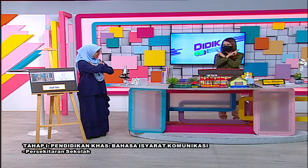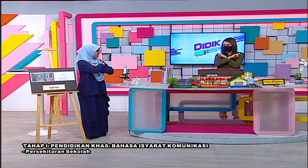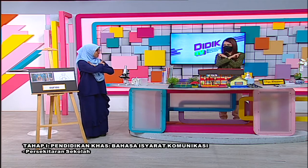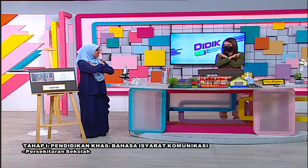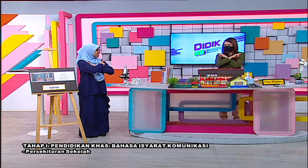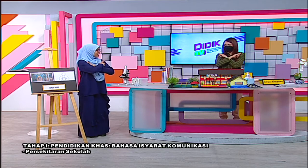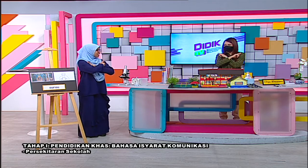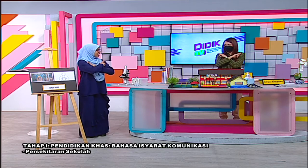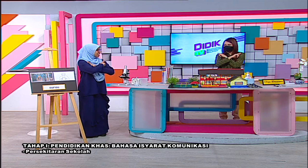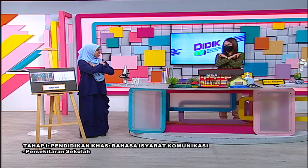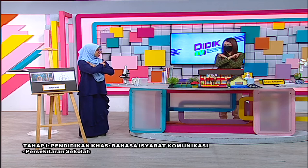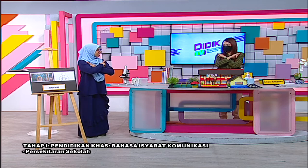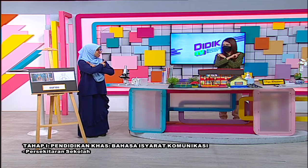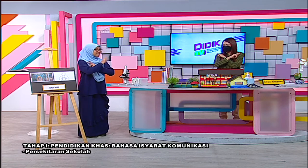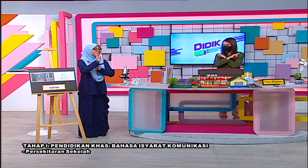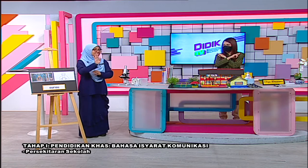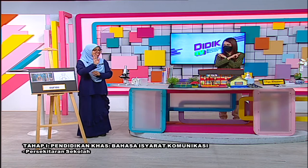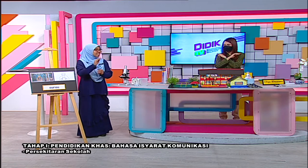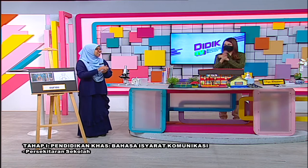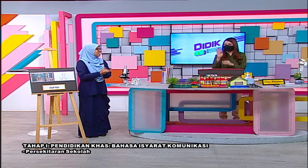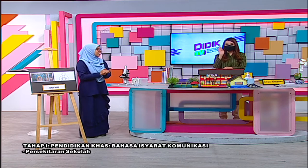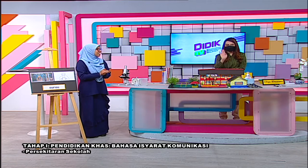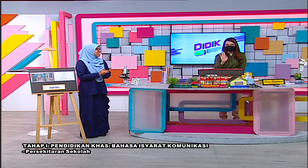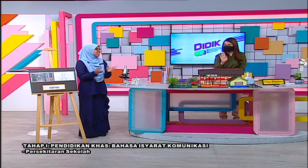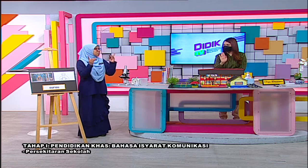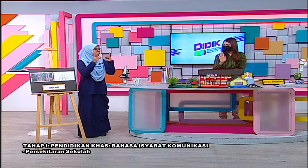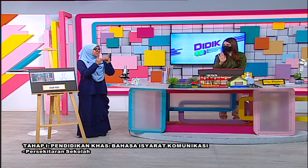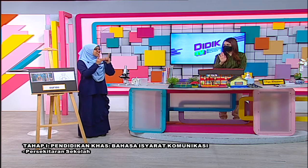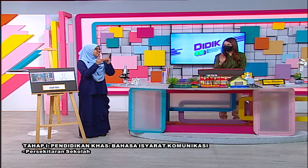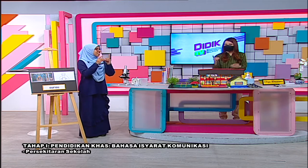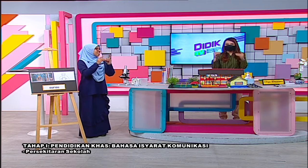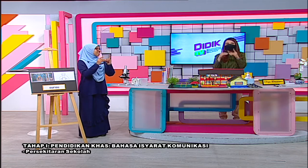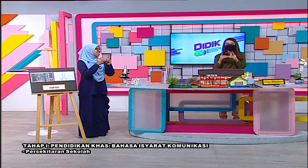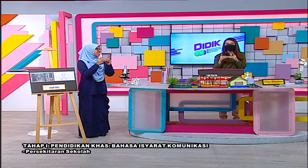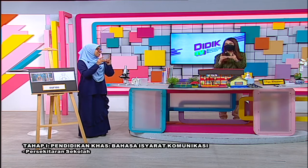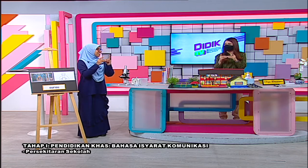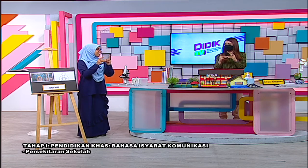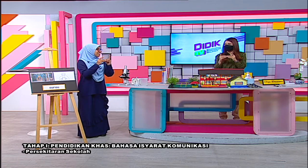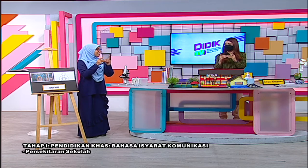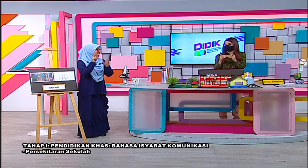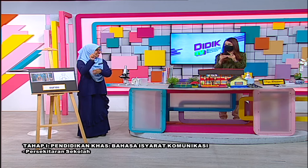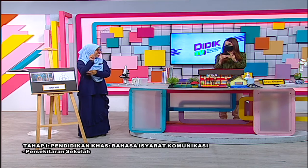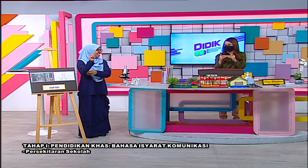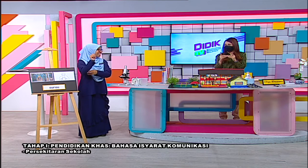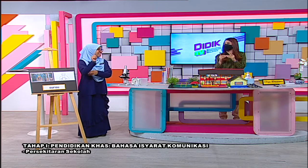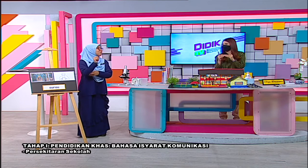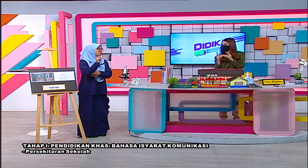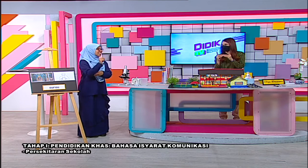berehat. Seketika. Seketika. Kita jumpa. Nanti. Selepas